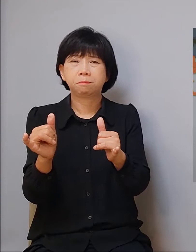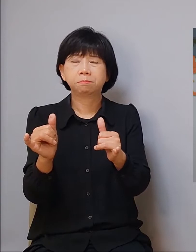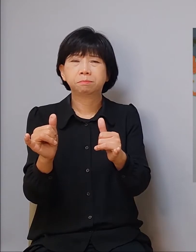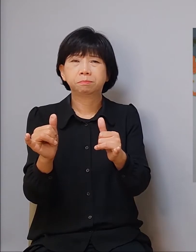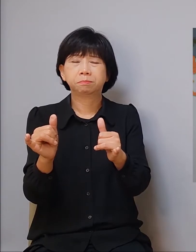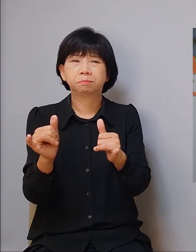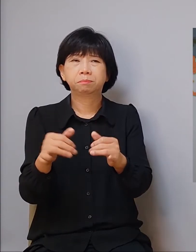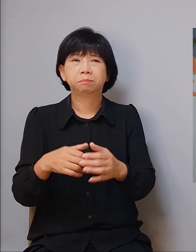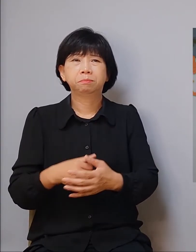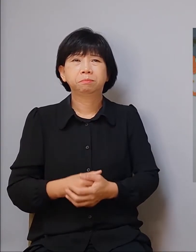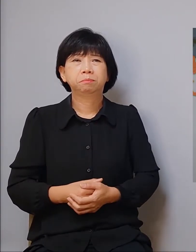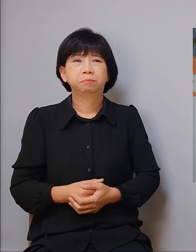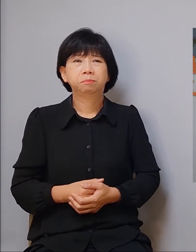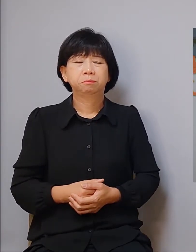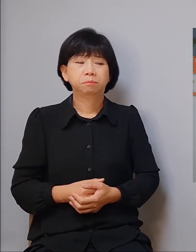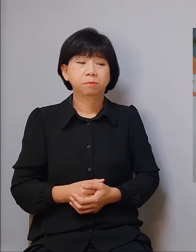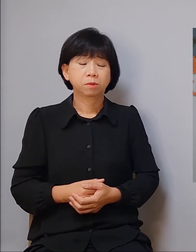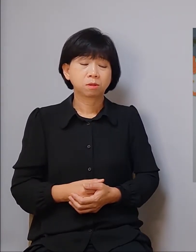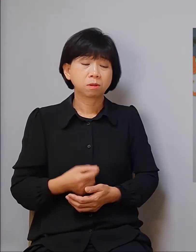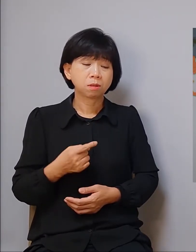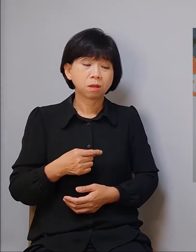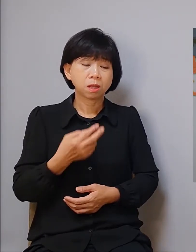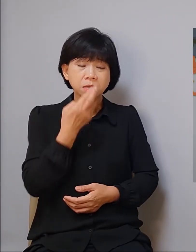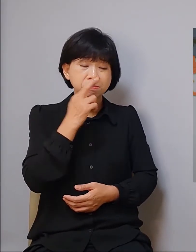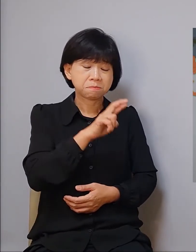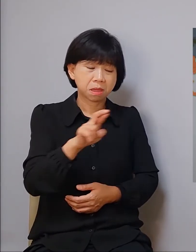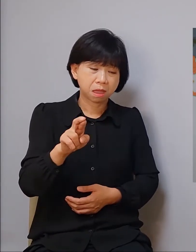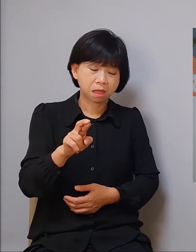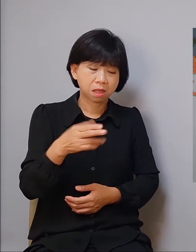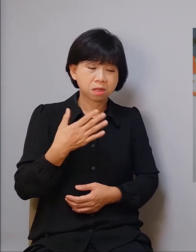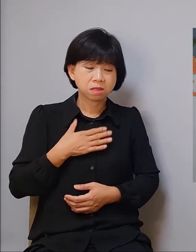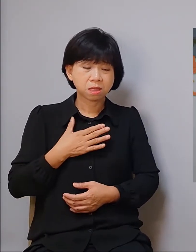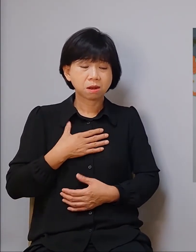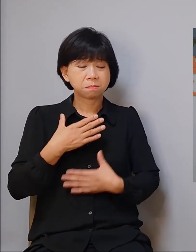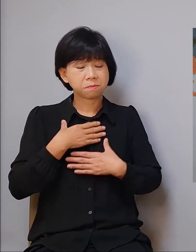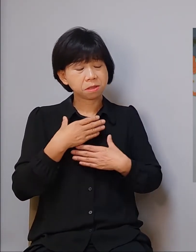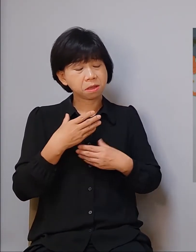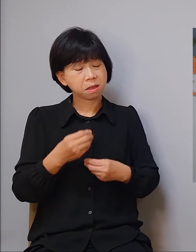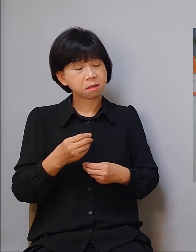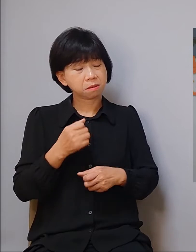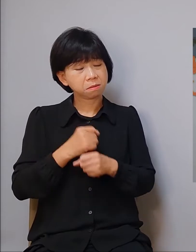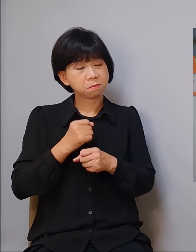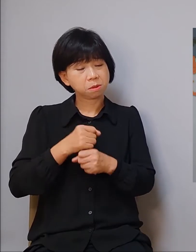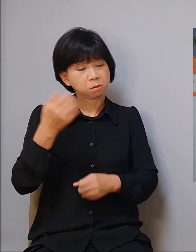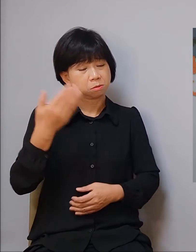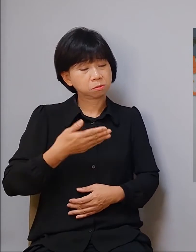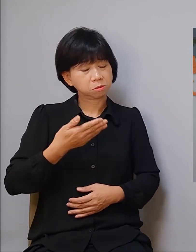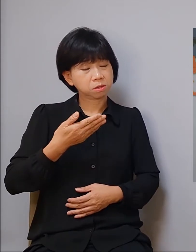사람입니다. 그것이 나를 편안하게 해주는 가장 행복한 장소라고